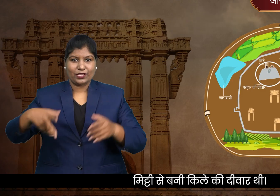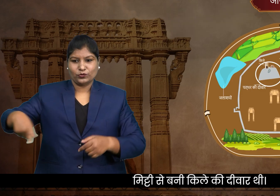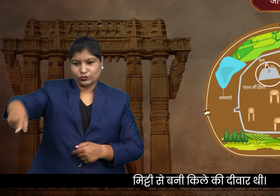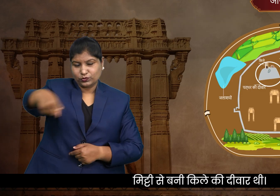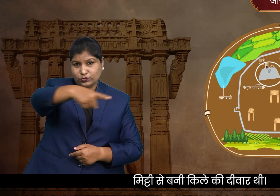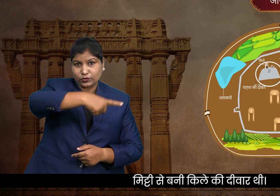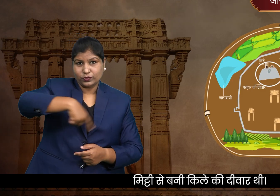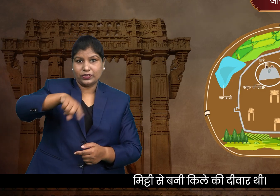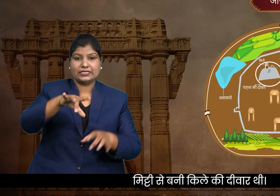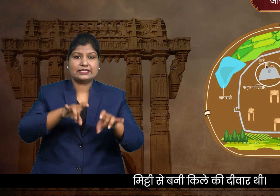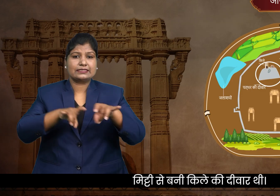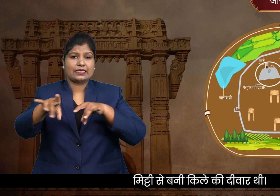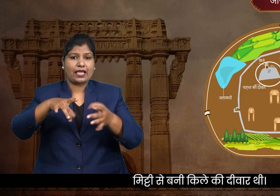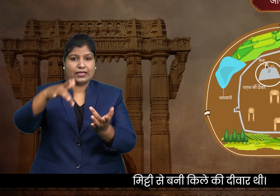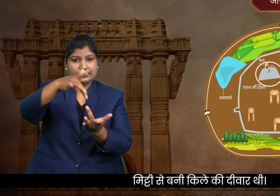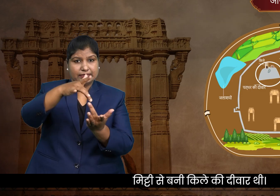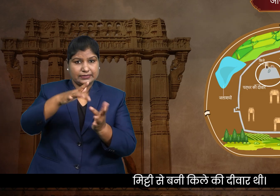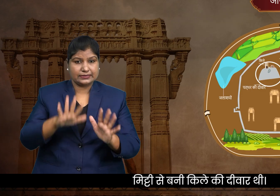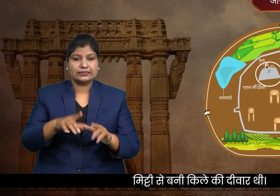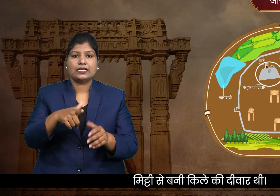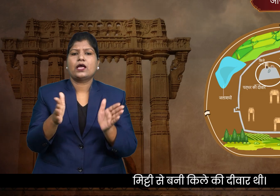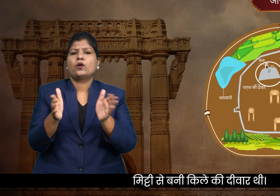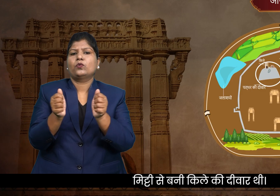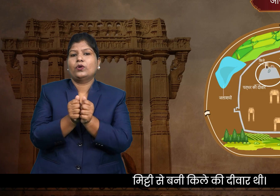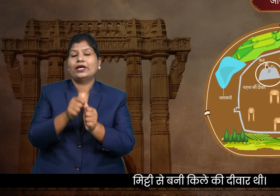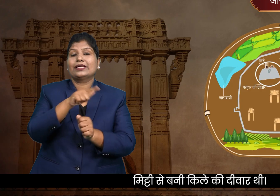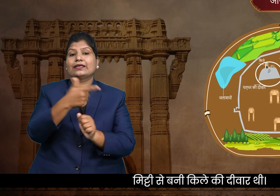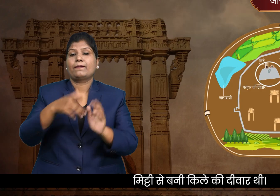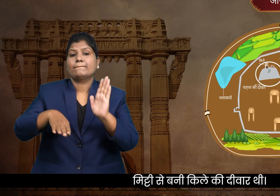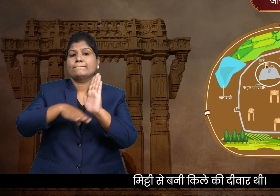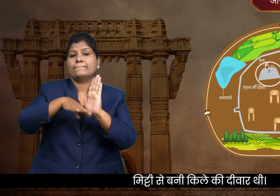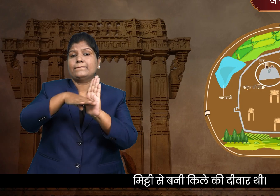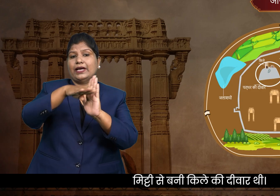से बनी किले की दीवारें थी।